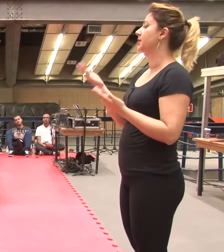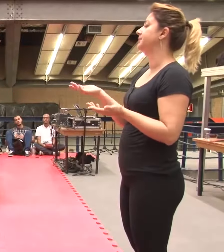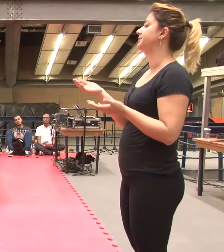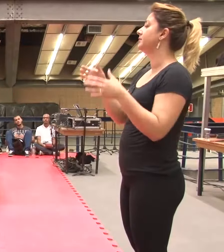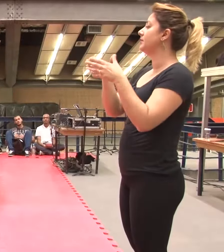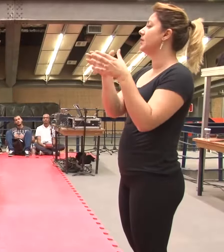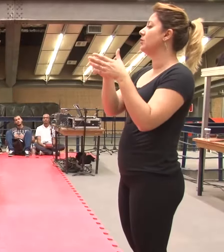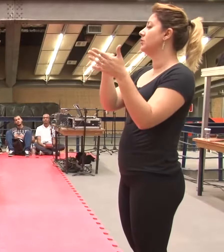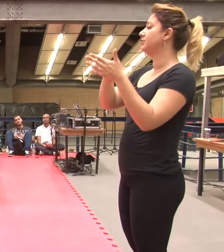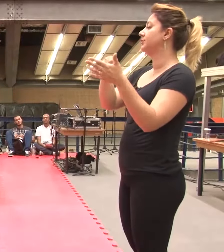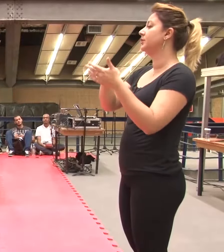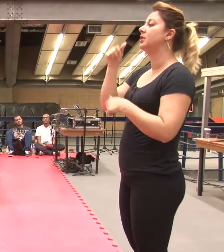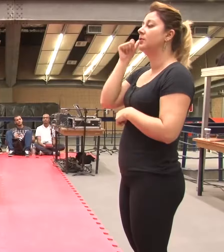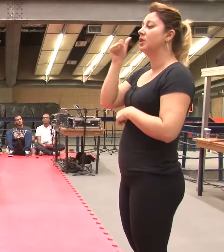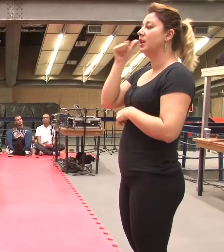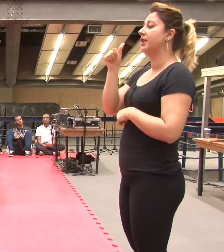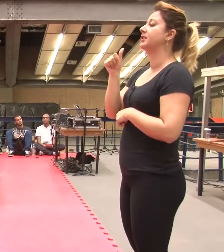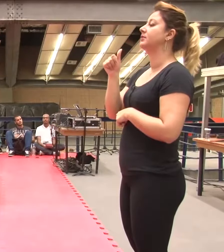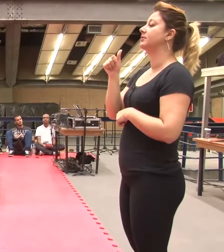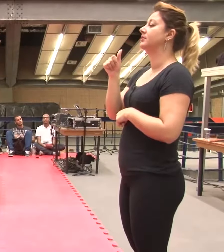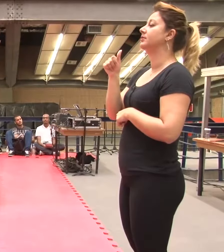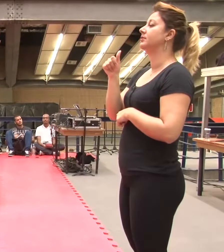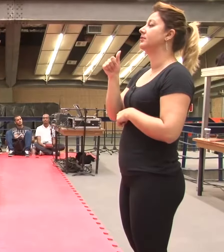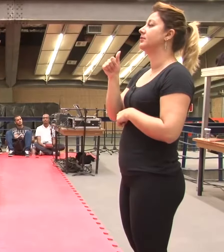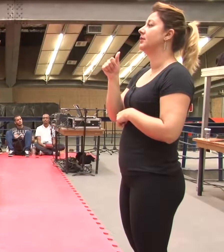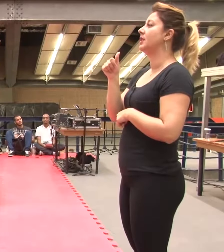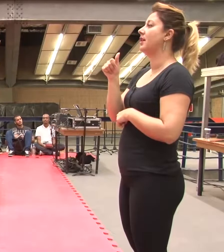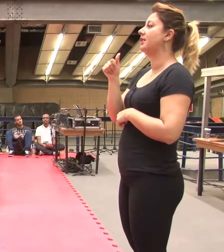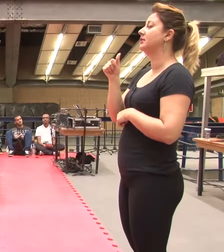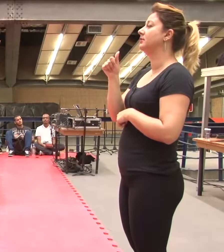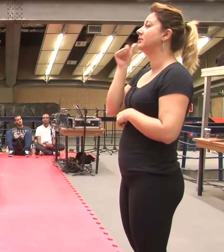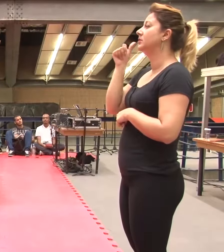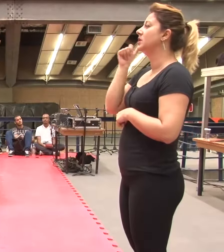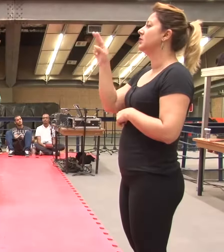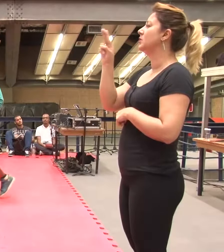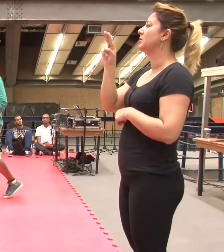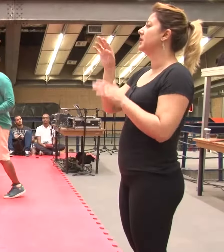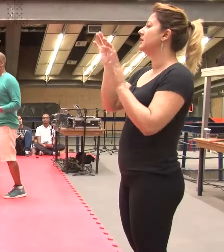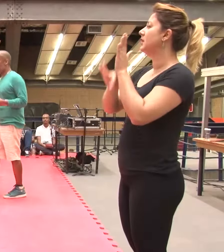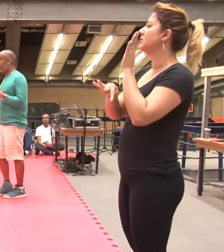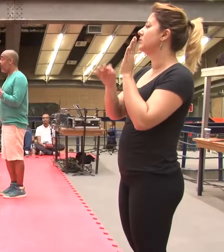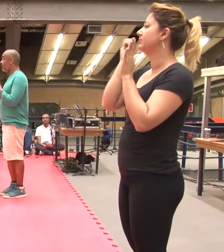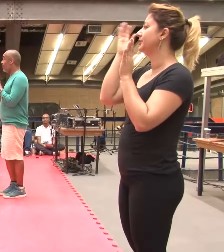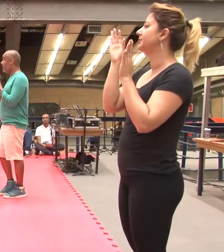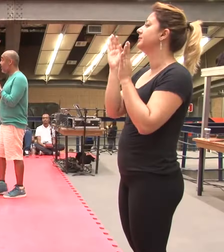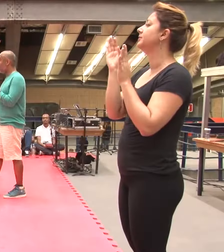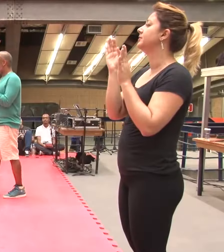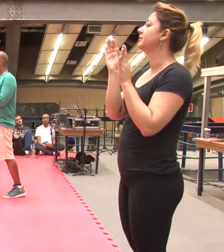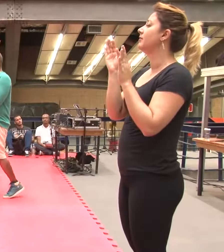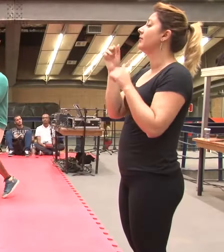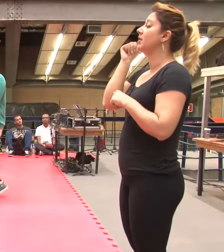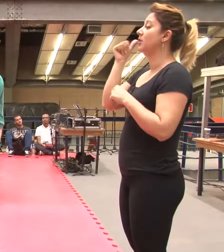das mulheres lá da Olímpico de Luz, não deve estar lembrando o nome do texto, vou dizer para vocês. Por exemplo, ela